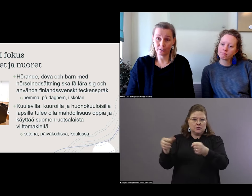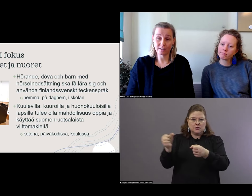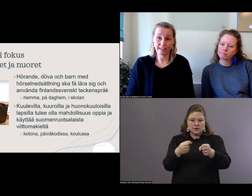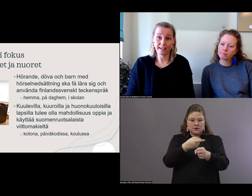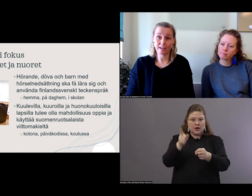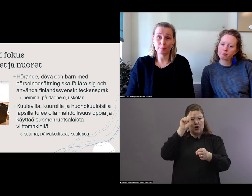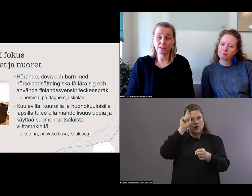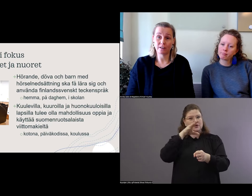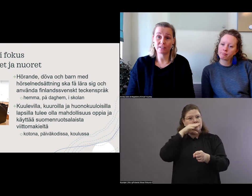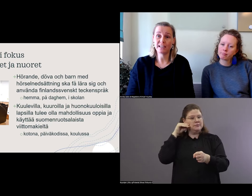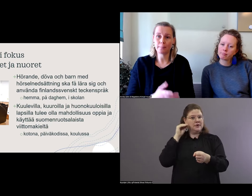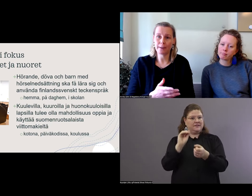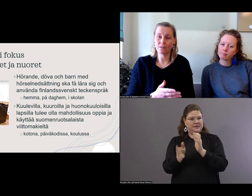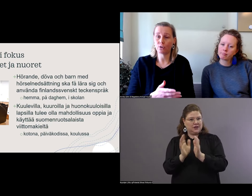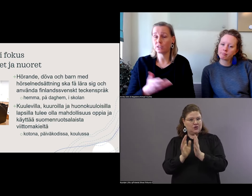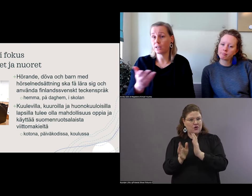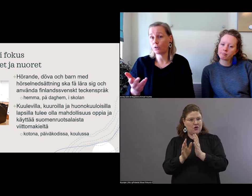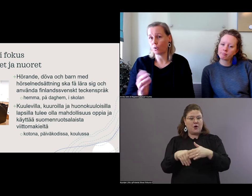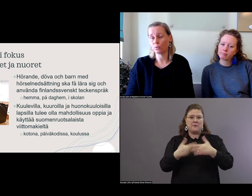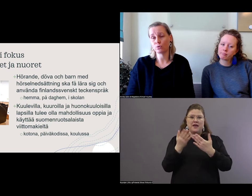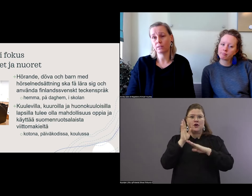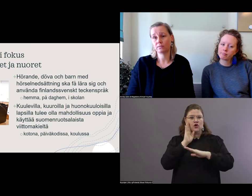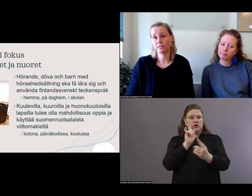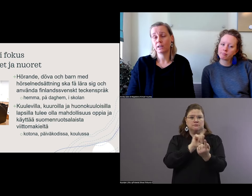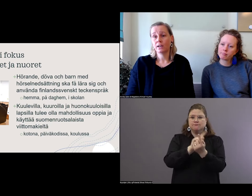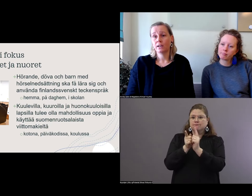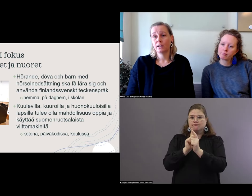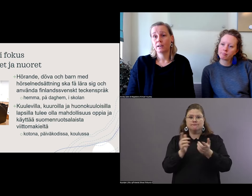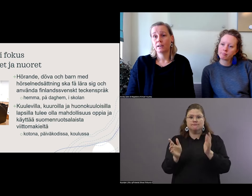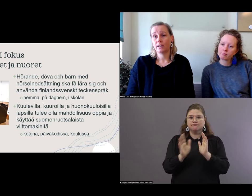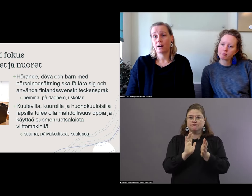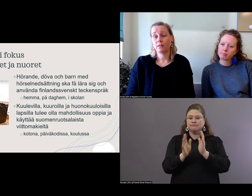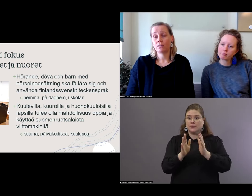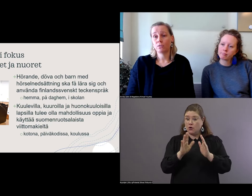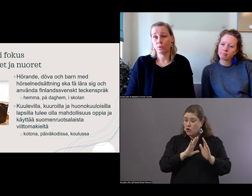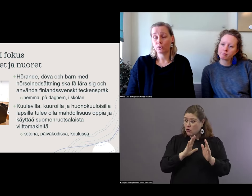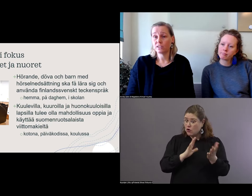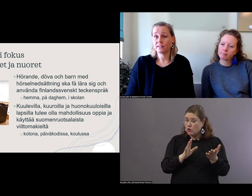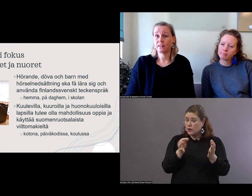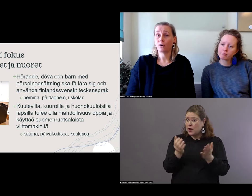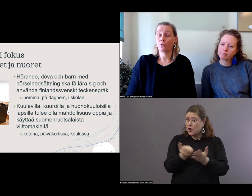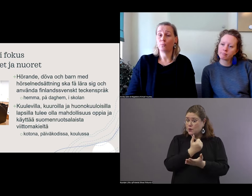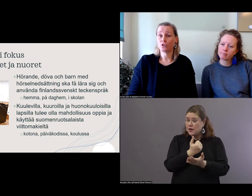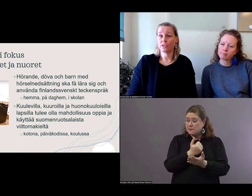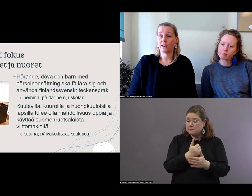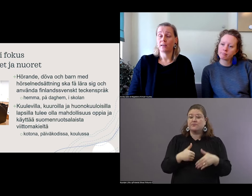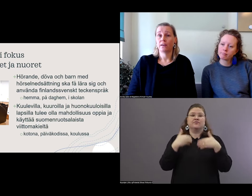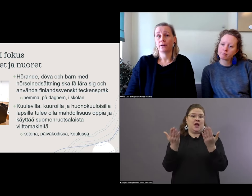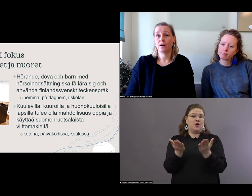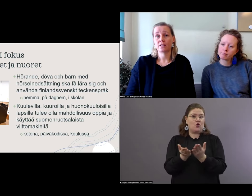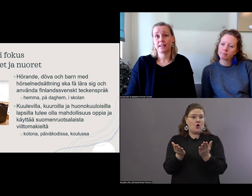voi käyttää sitä kieltä lapsen kanssa siellä päiväkodissa ja koulussa. Ja koulussa sitten on myös